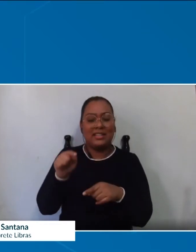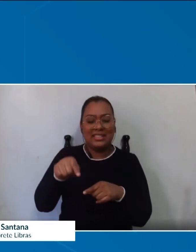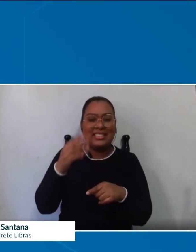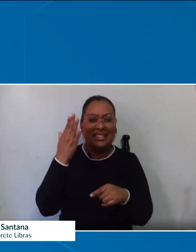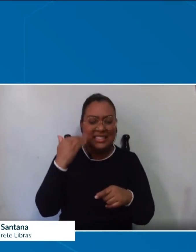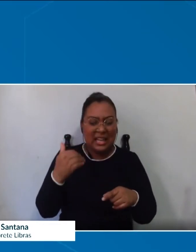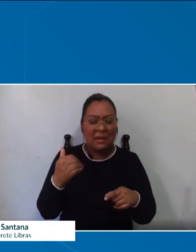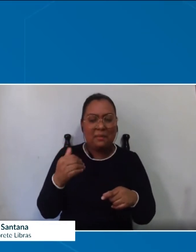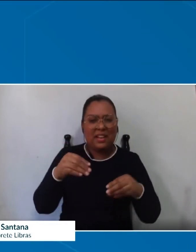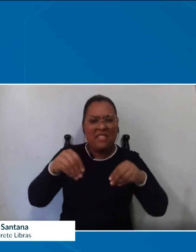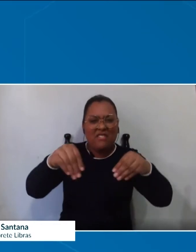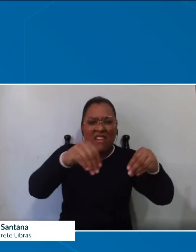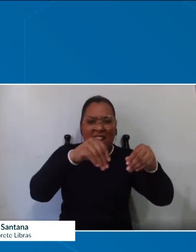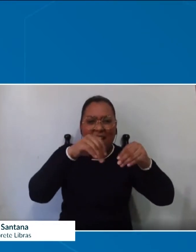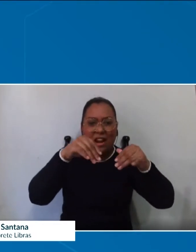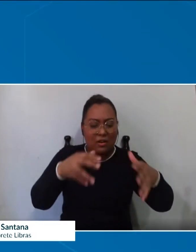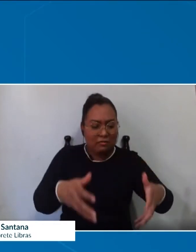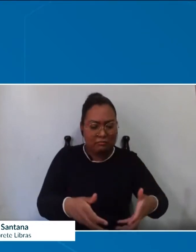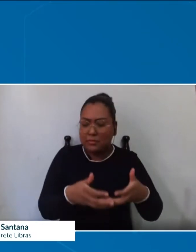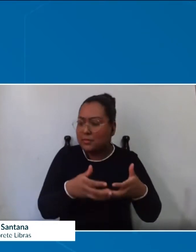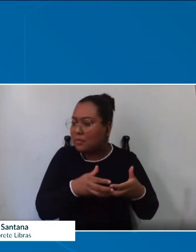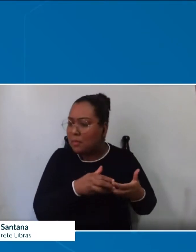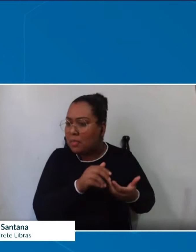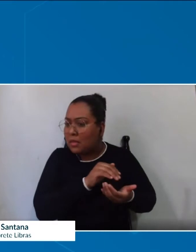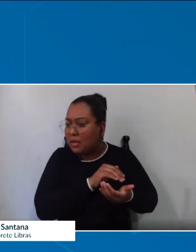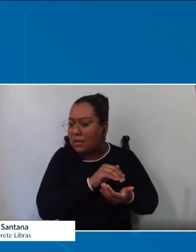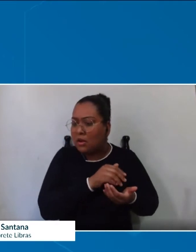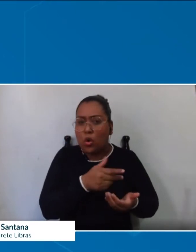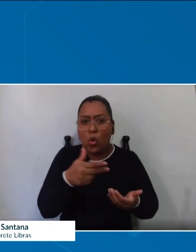esse farelo e incorporamos em alguns produtos,